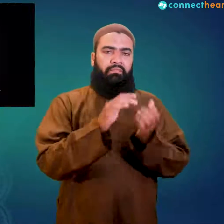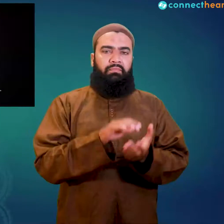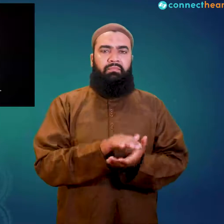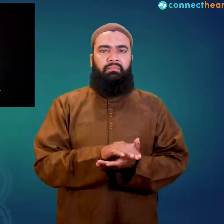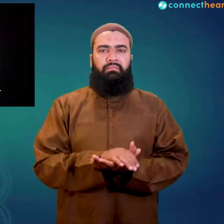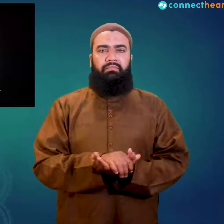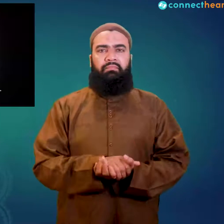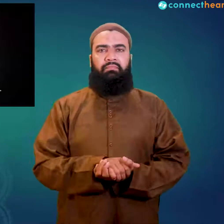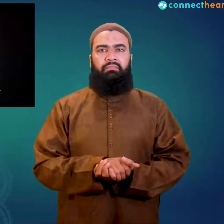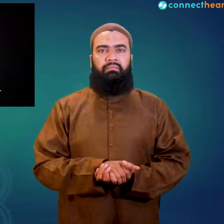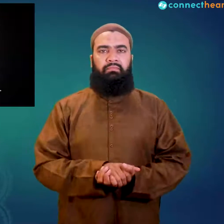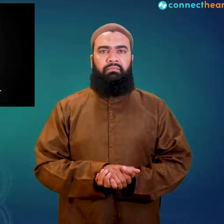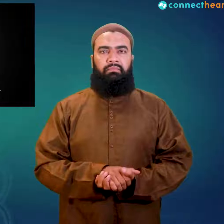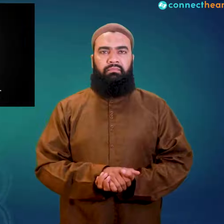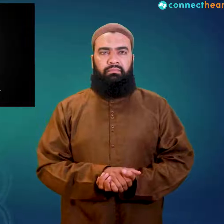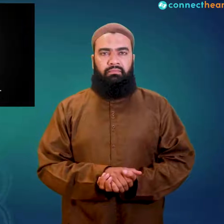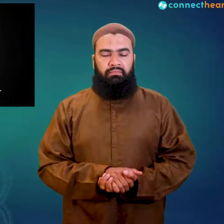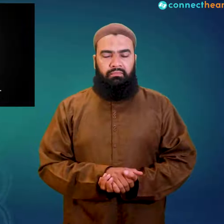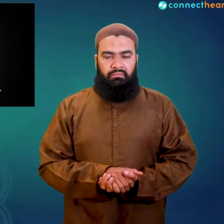ہیں؟